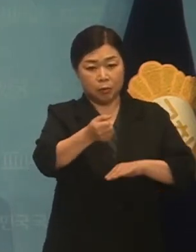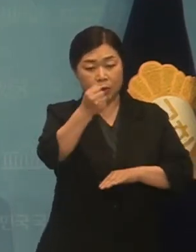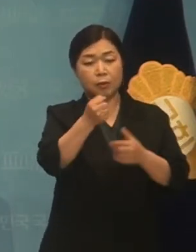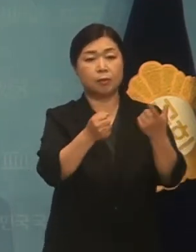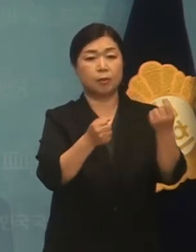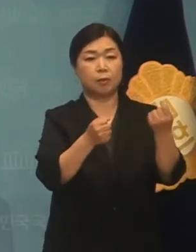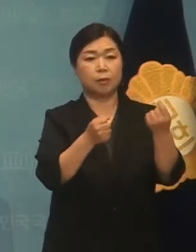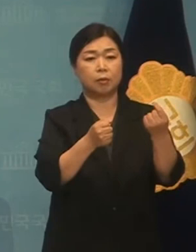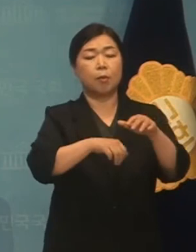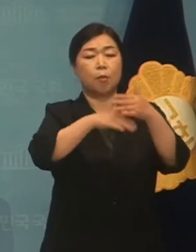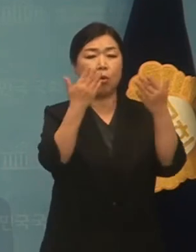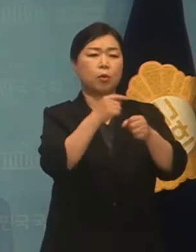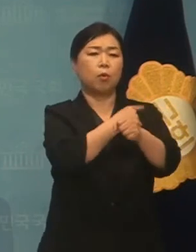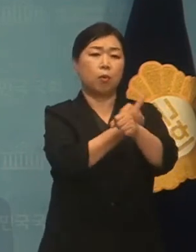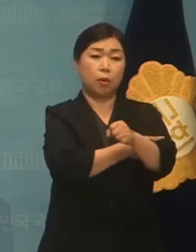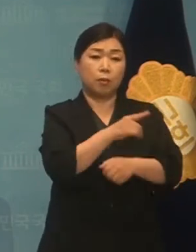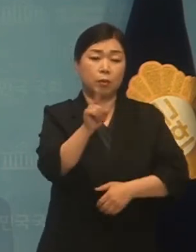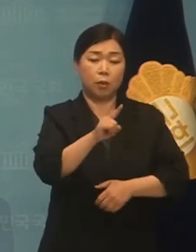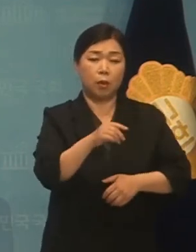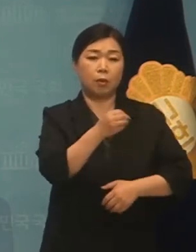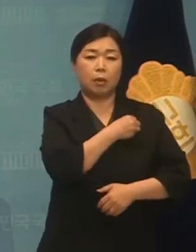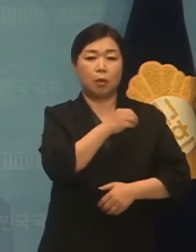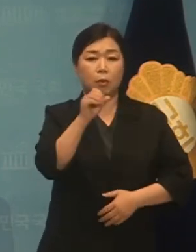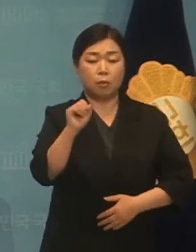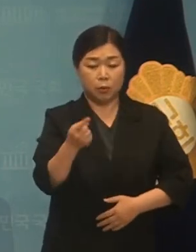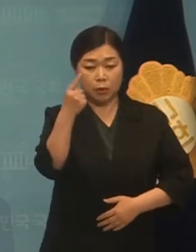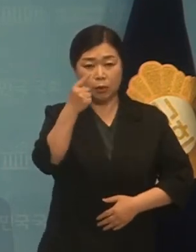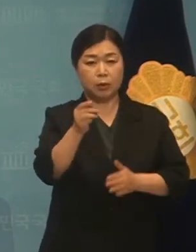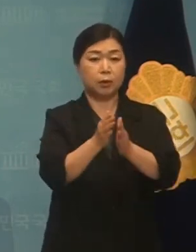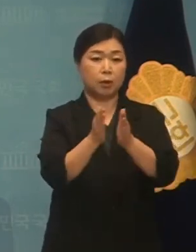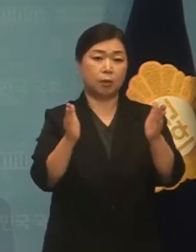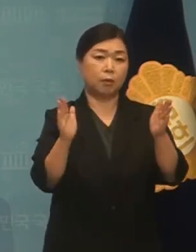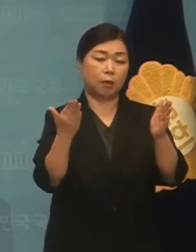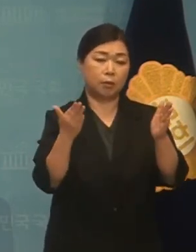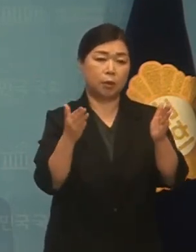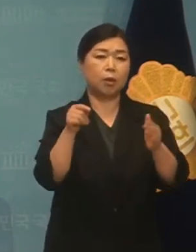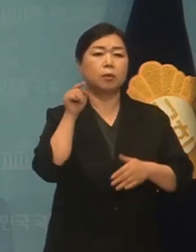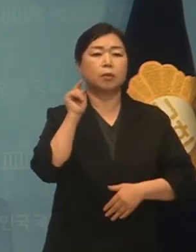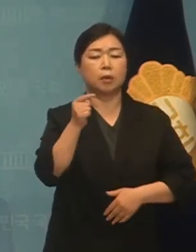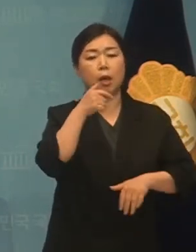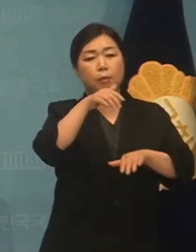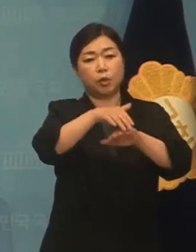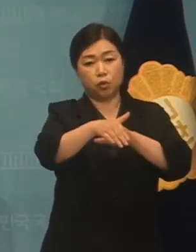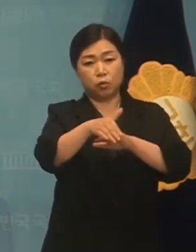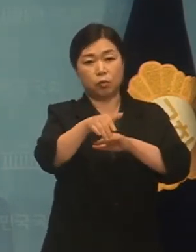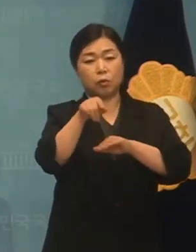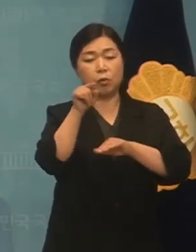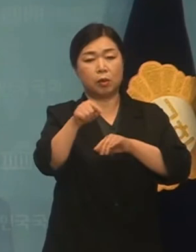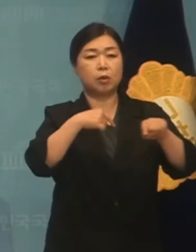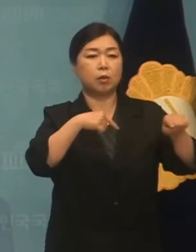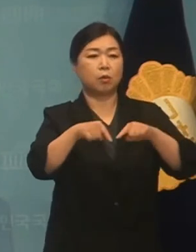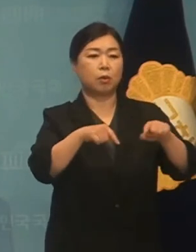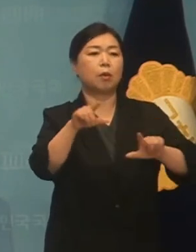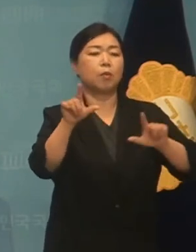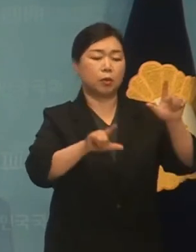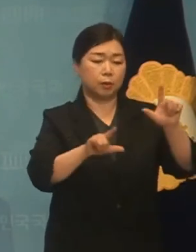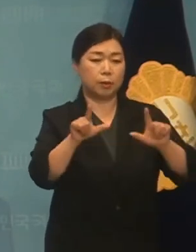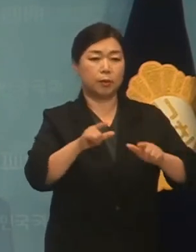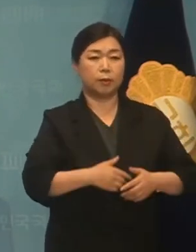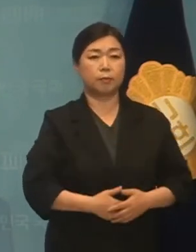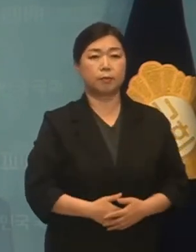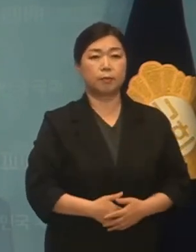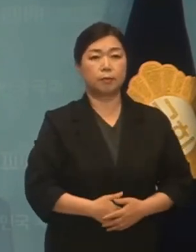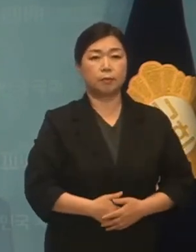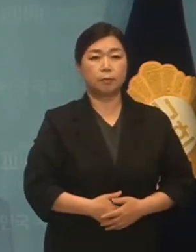있고 모든 권한은 당원으로부터 나와야 합니다. 이것이 바로 민주적인 정당의 참